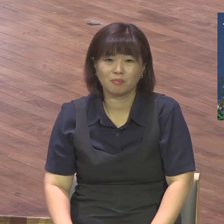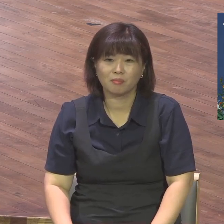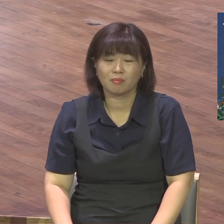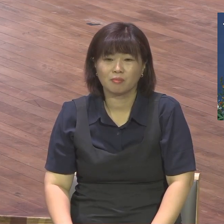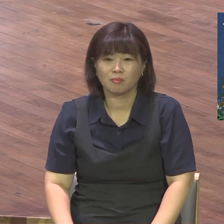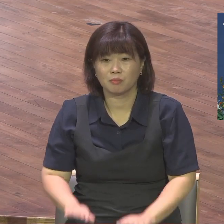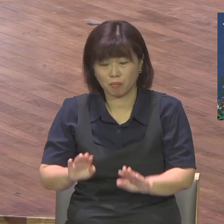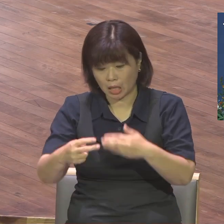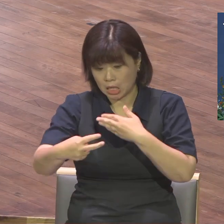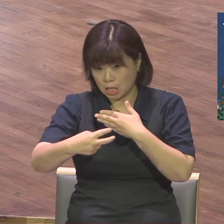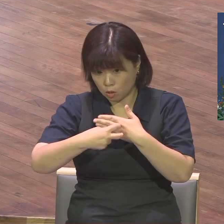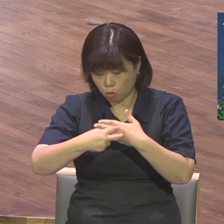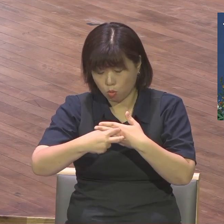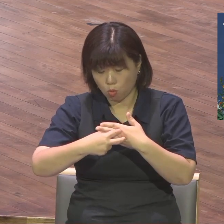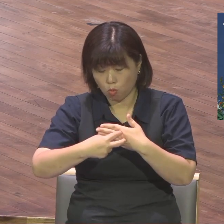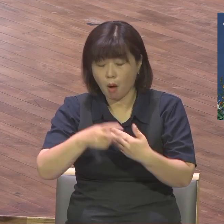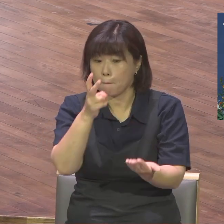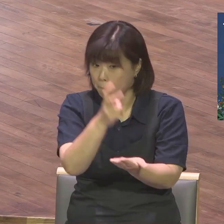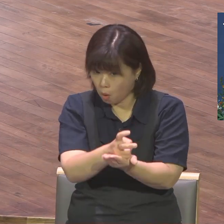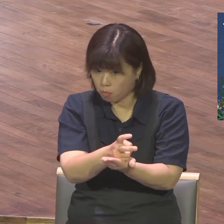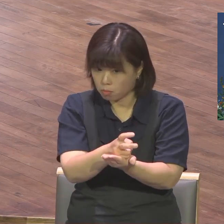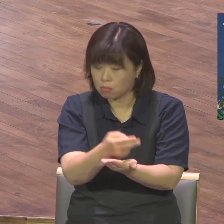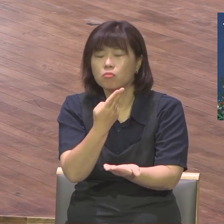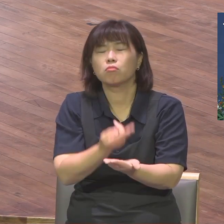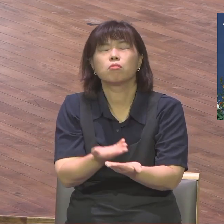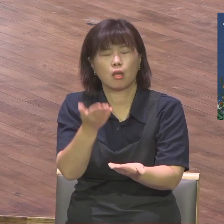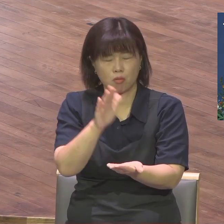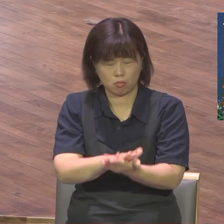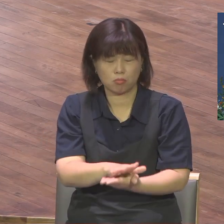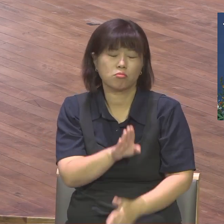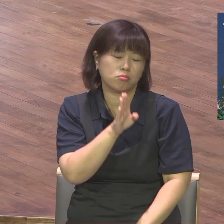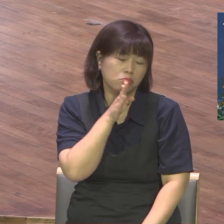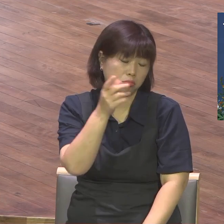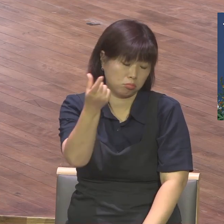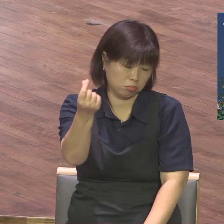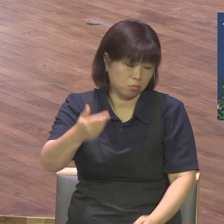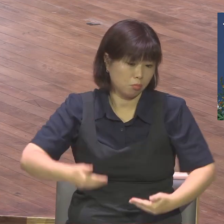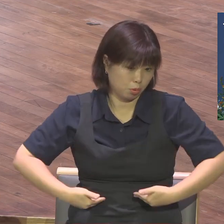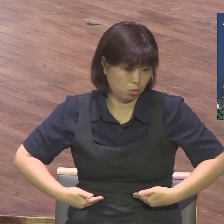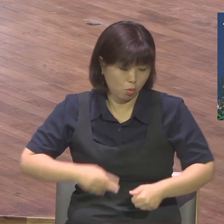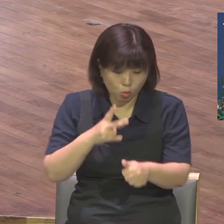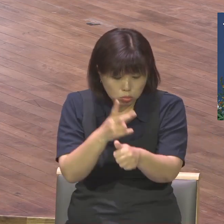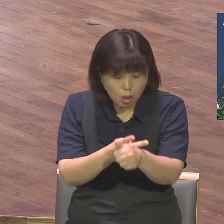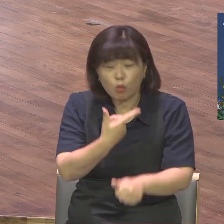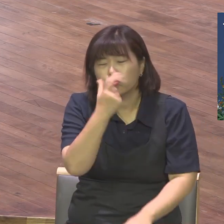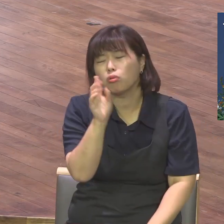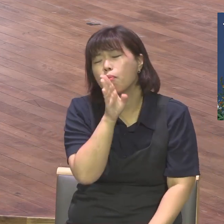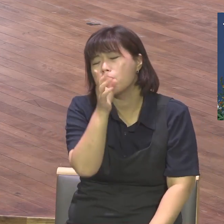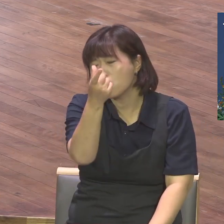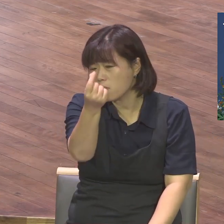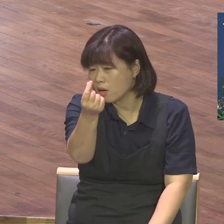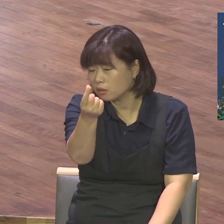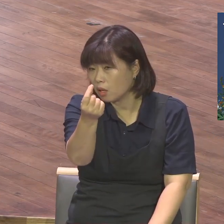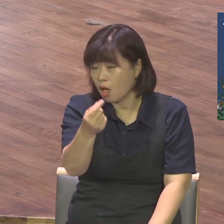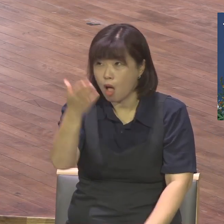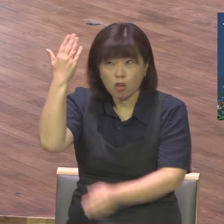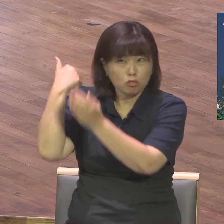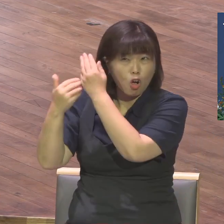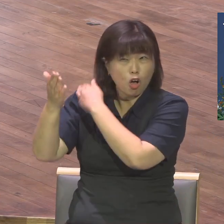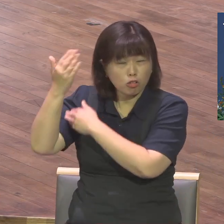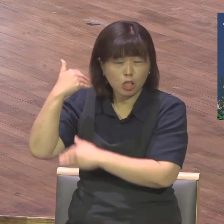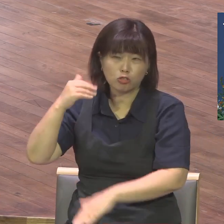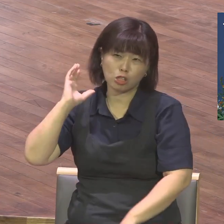의료 계획은 필요합니다. 의사가 부족해요. 그건 필요합니다. 역대 대통령도 할라다